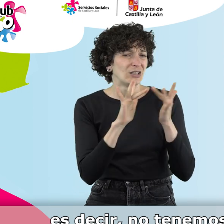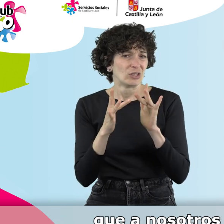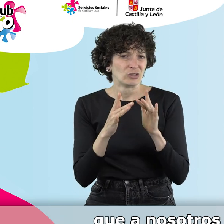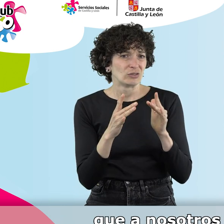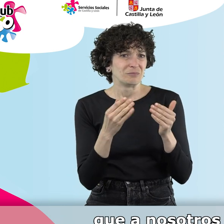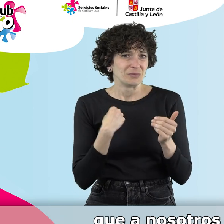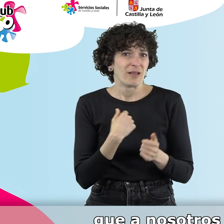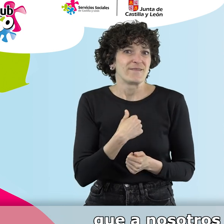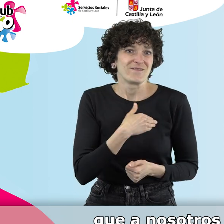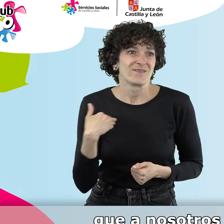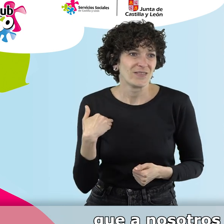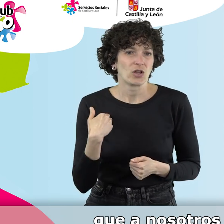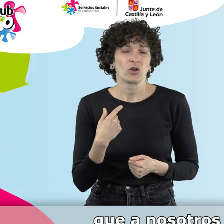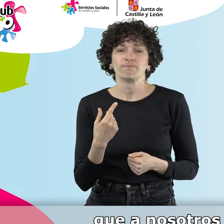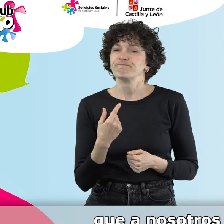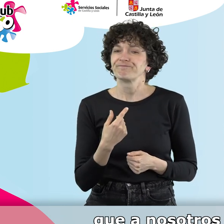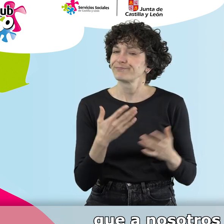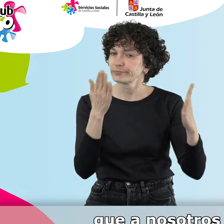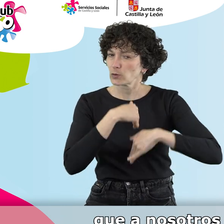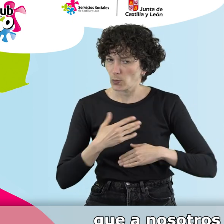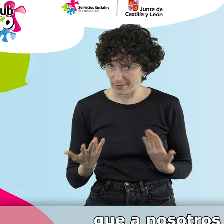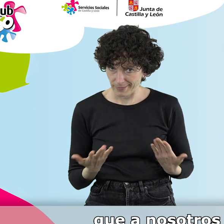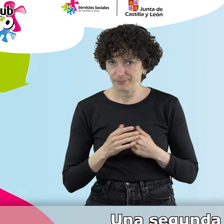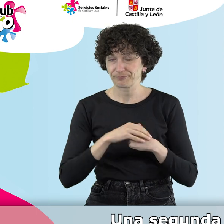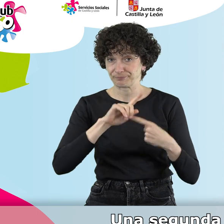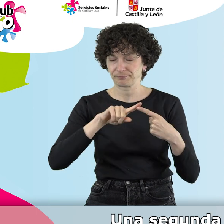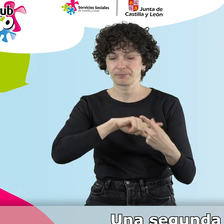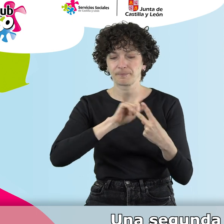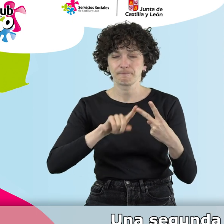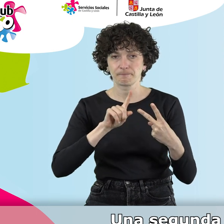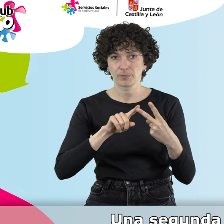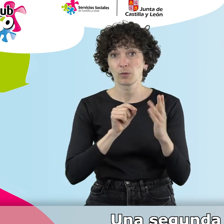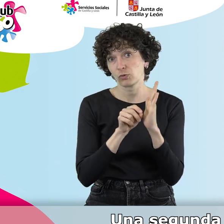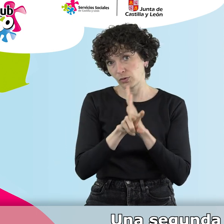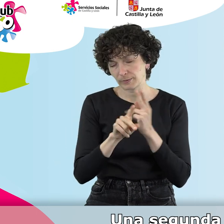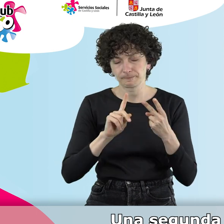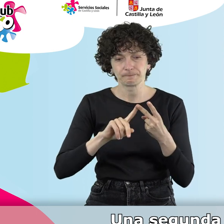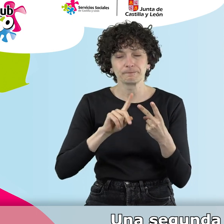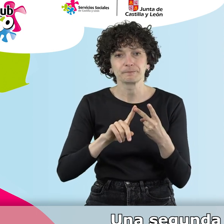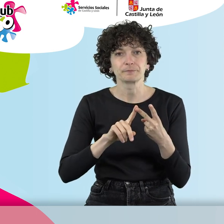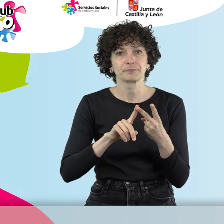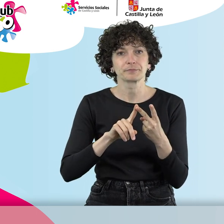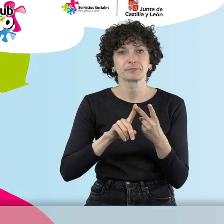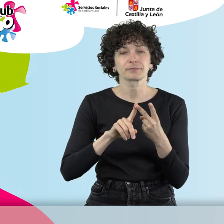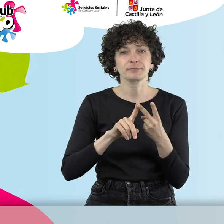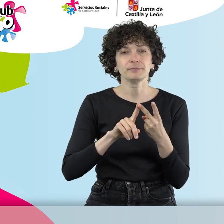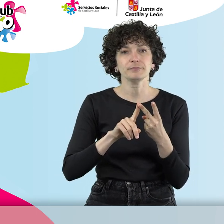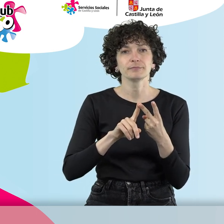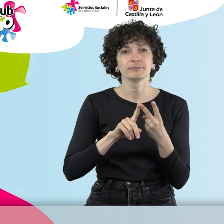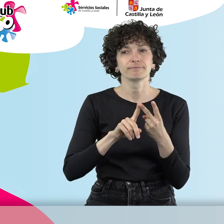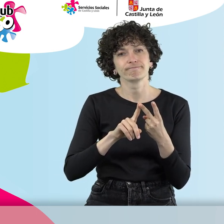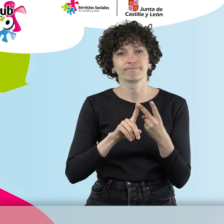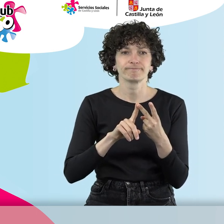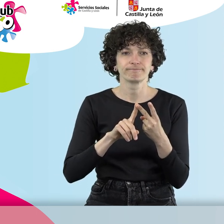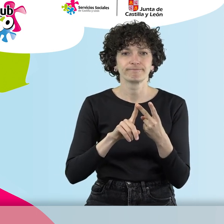las relaciones que a nosotros nos gustaría o desearíamos tener. Una segunda dimensión tiene que ver